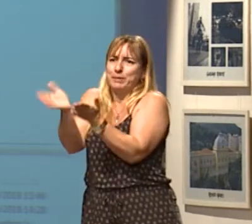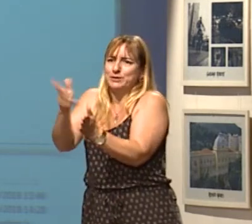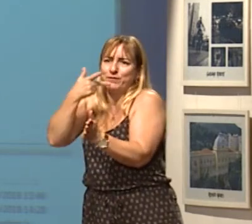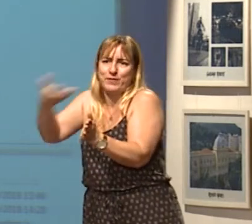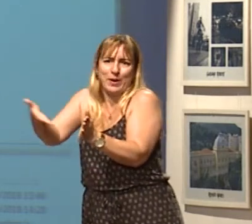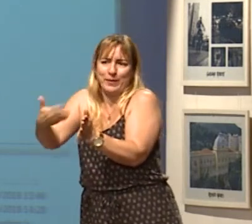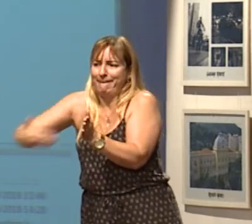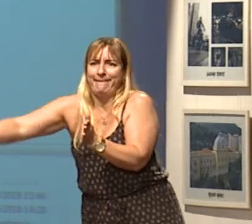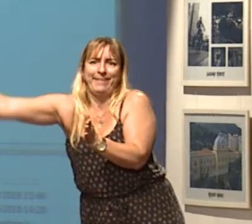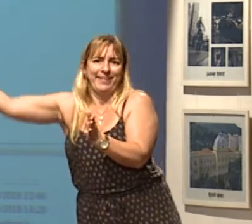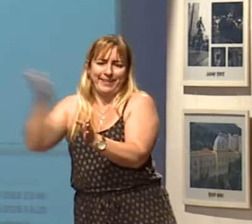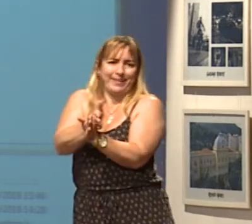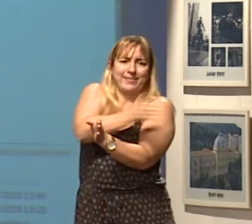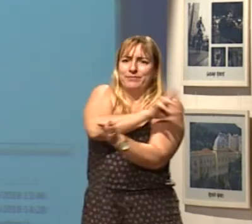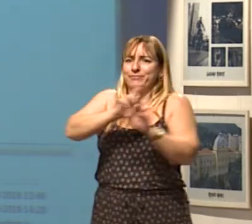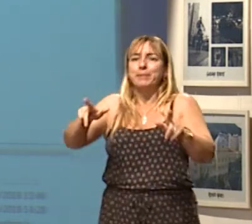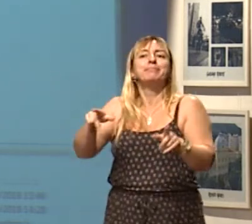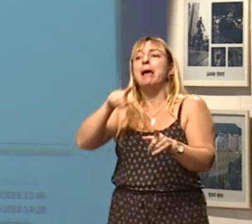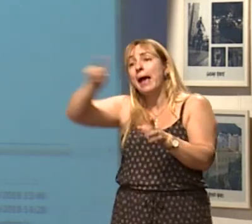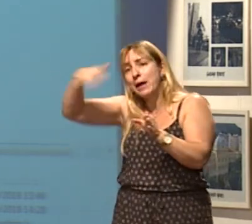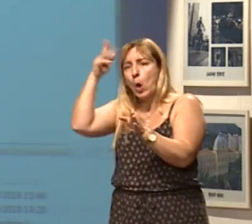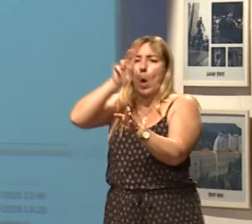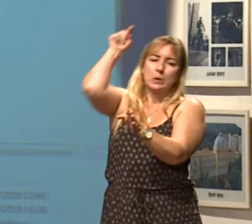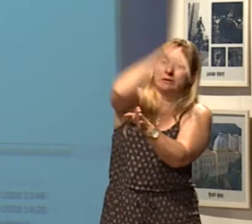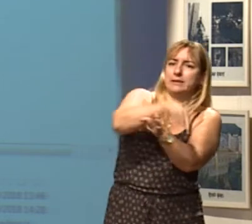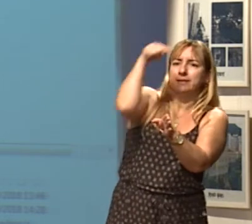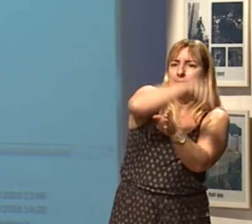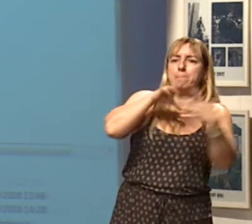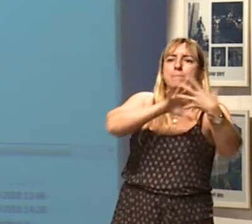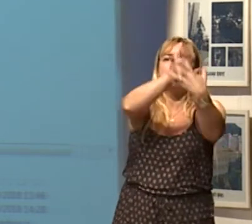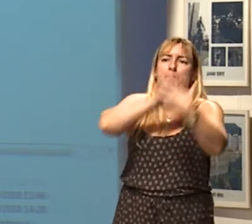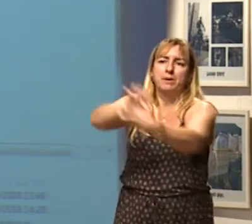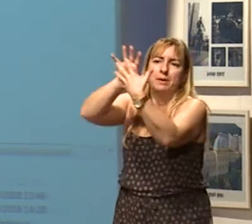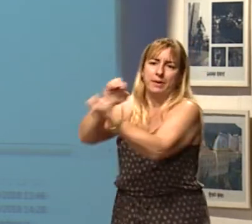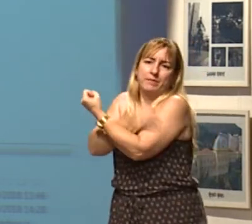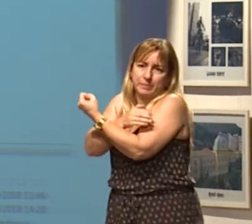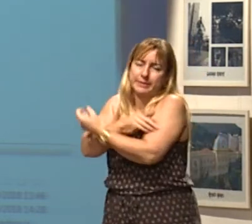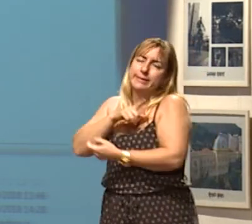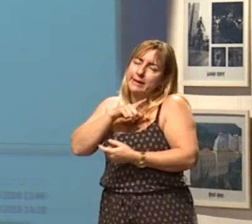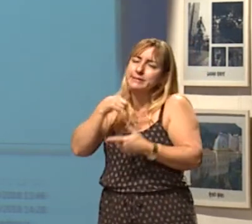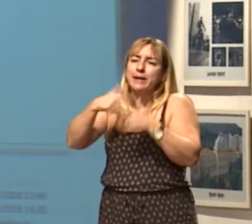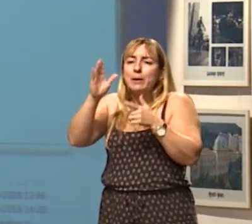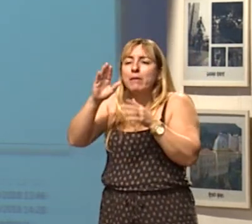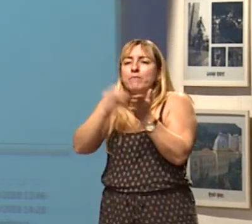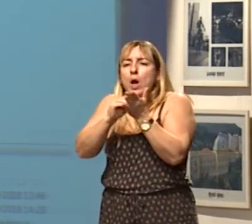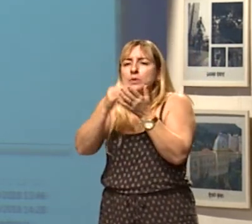mutuamente. E estamos no Novo Testamento. E algumas religiões lhe seguem o